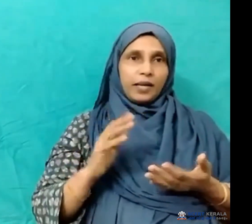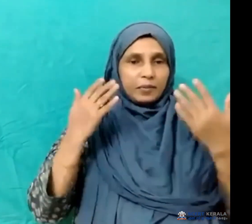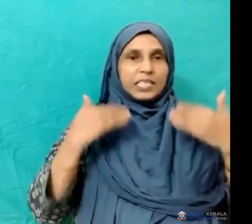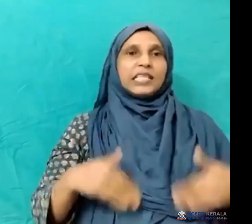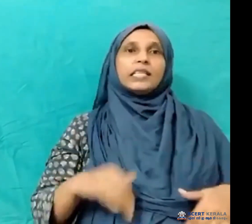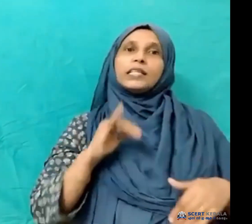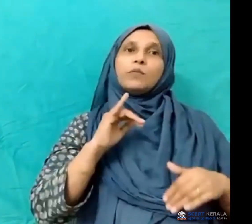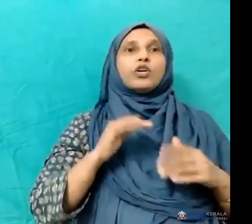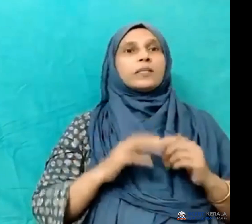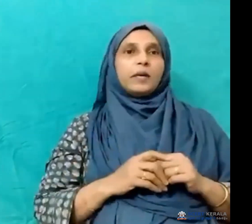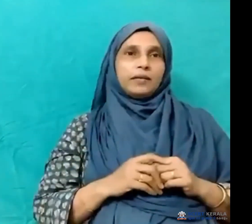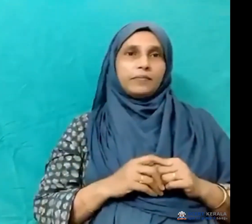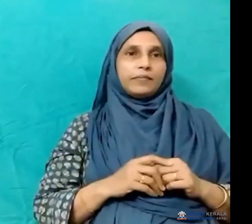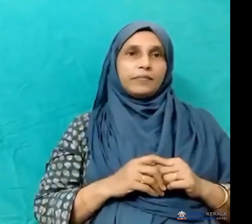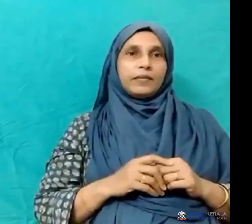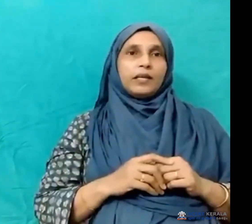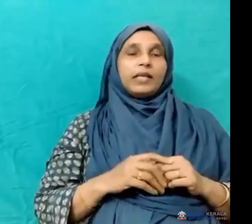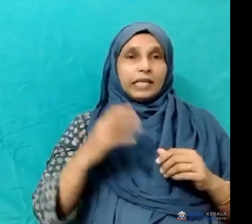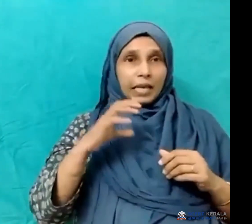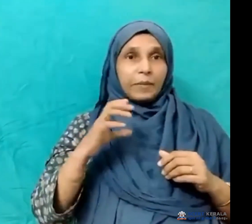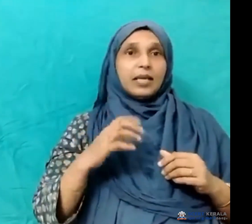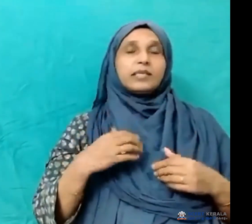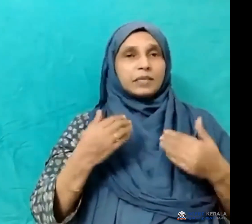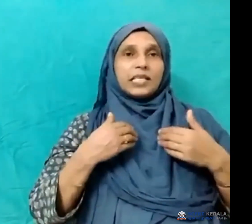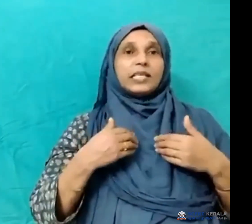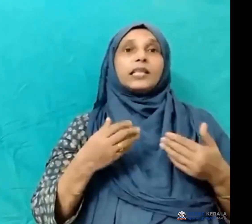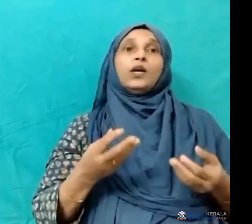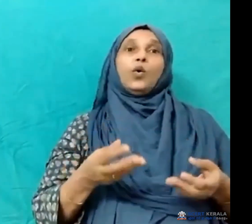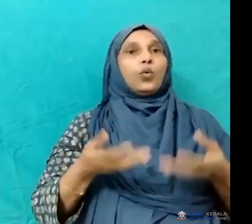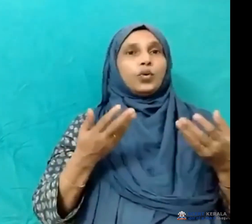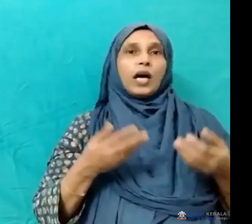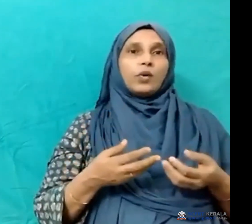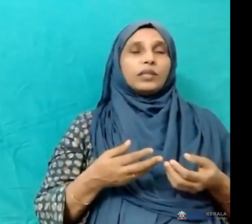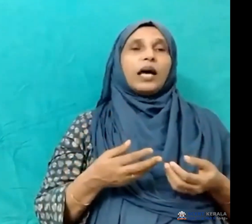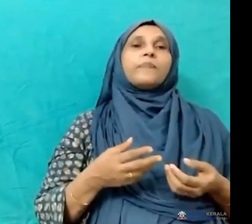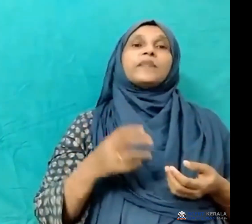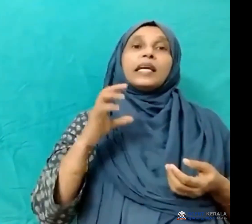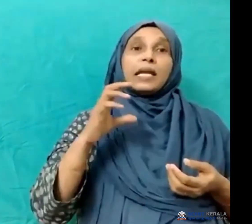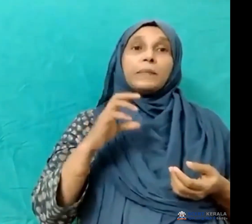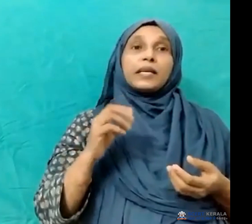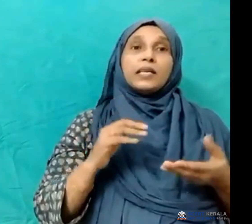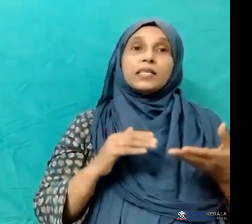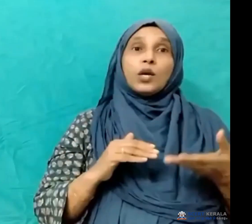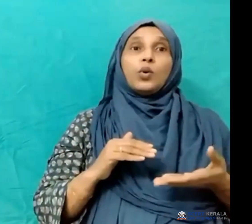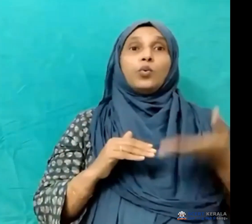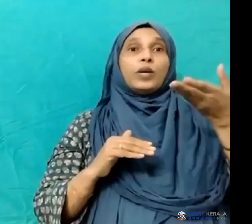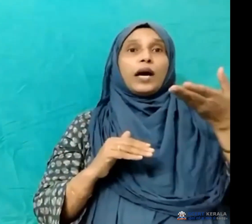നമ്മുടെ ശരീരത്തിന് മോശമാണ്. ഈ കെമിക്കൽസ് നമ്മുടെ ശരീരത്തിൽ ഉണ്ടാവുന്ന കെമിക്കൽസ്